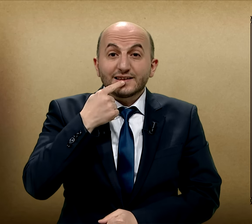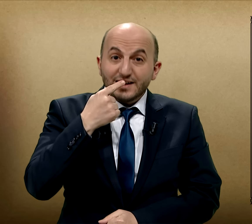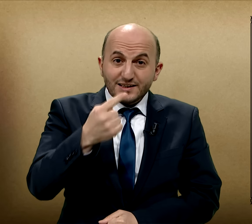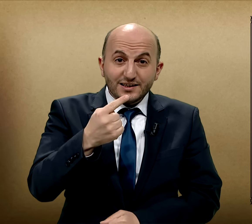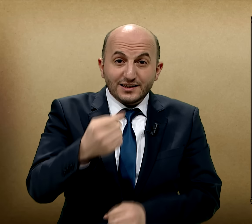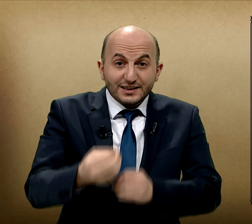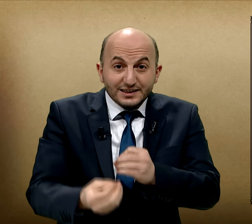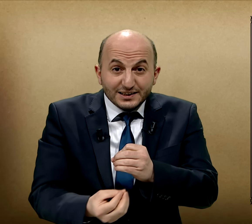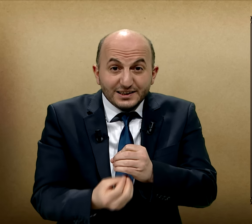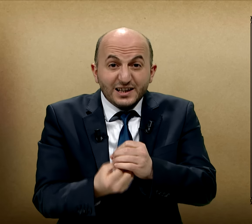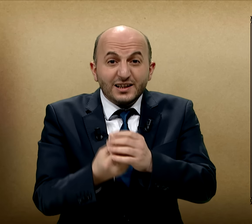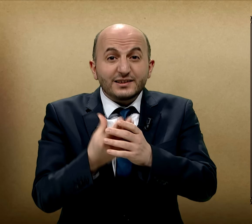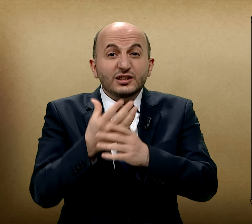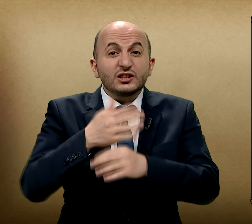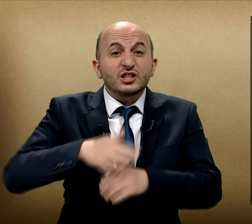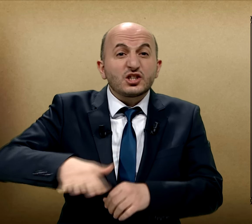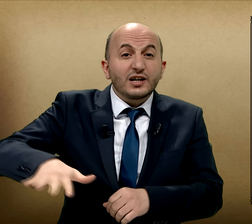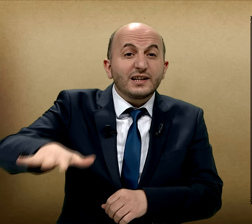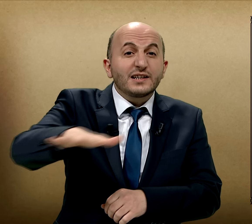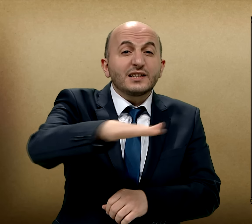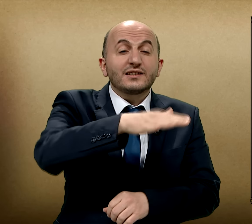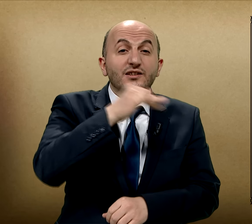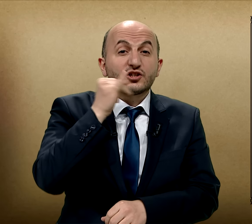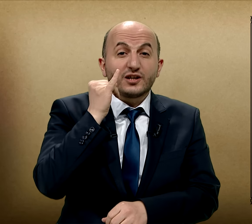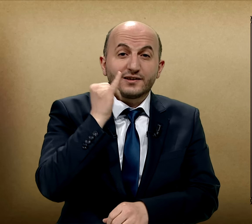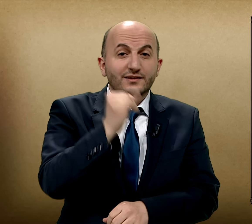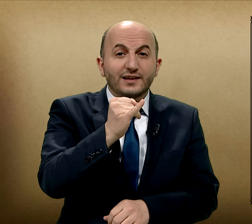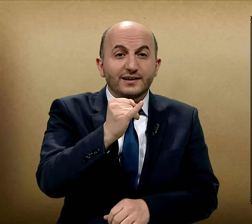De ki, yarattığı şeylerin şerrinden